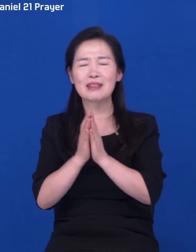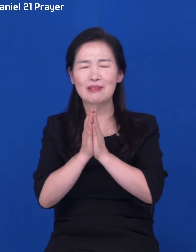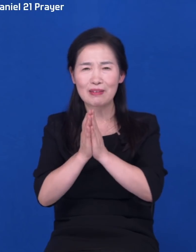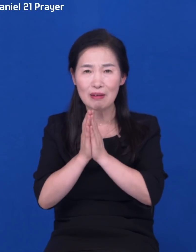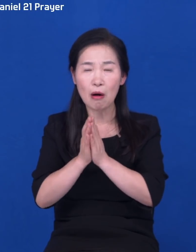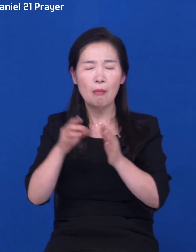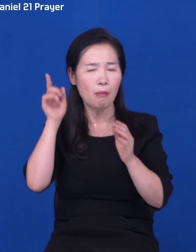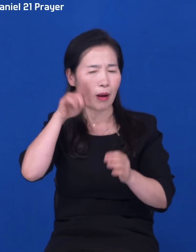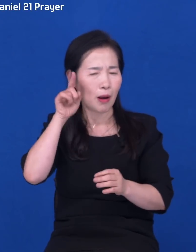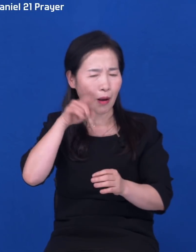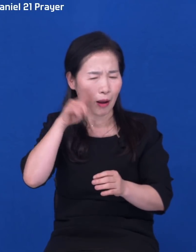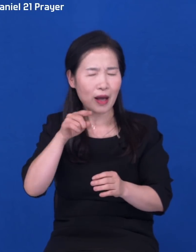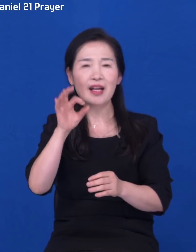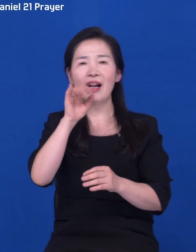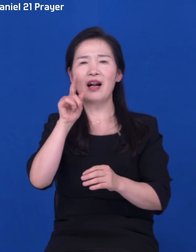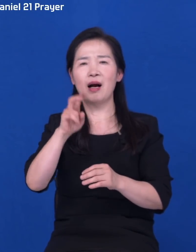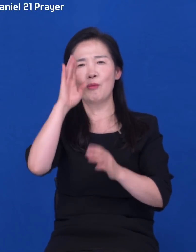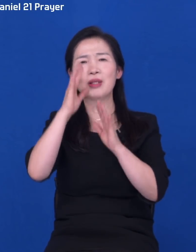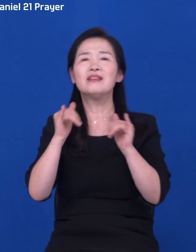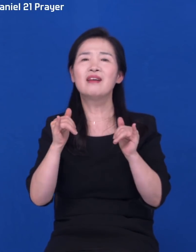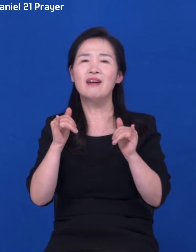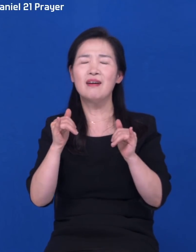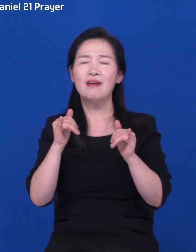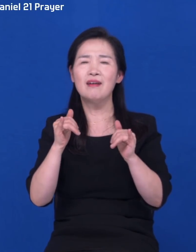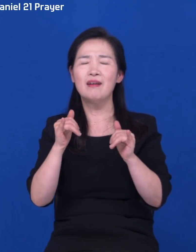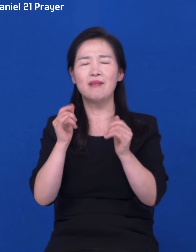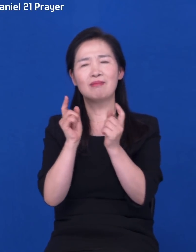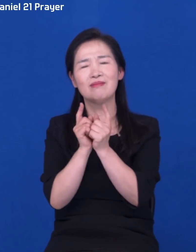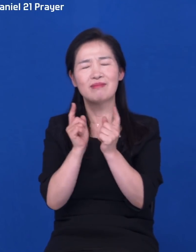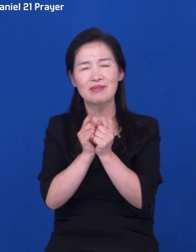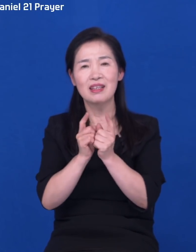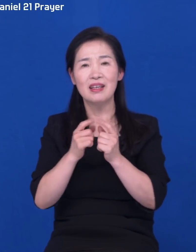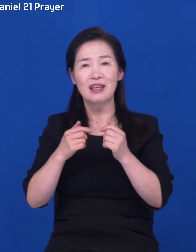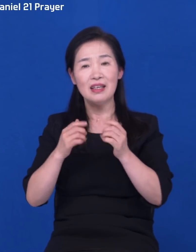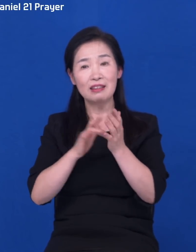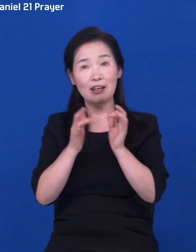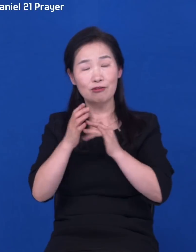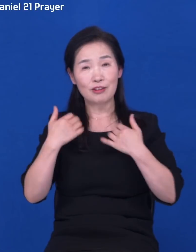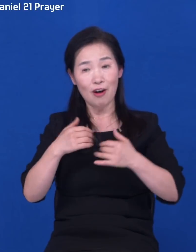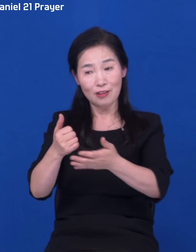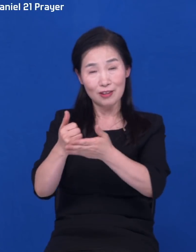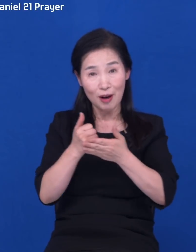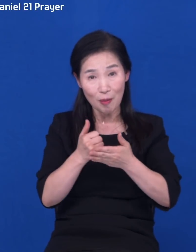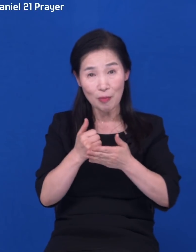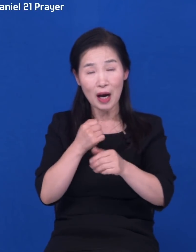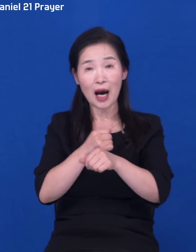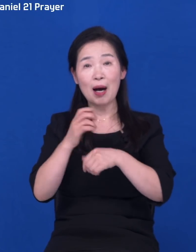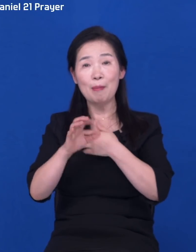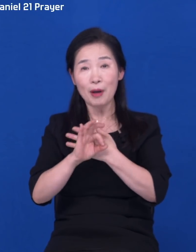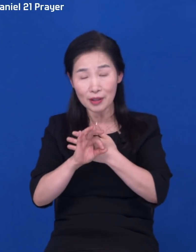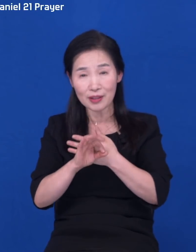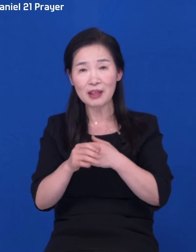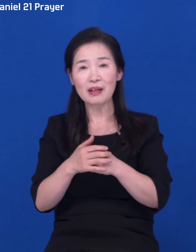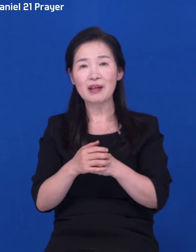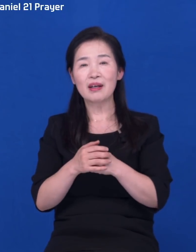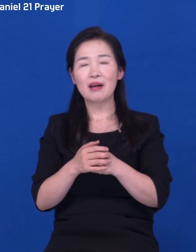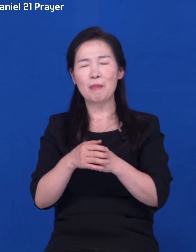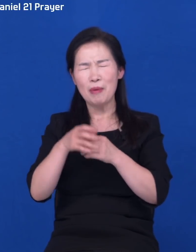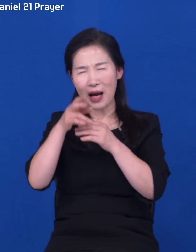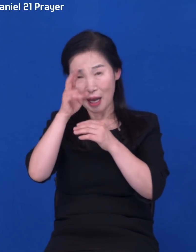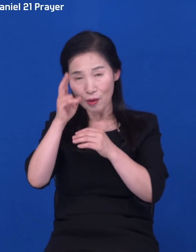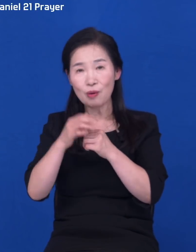만나게 되고 암환자가 영접을 하면 그리고 나서 바로 수업이 들어오는 거예요. 제가 그